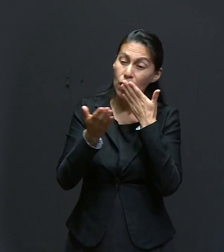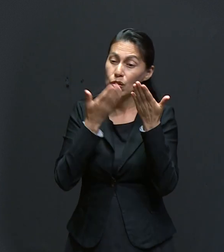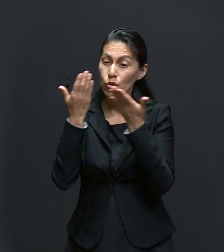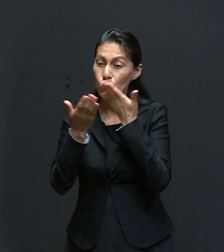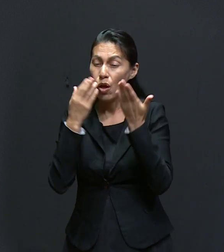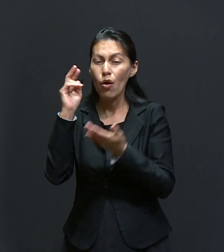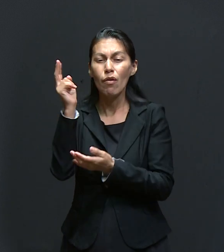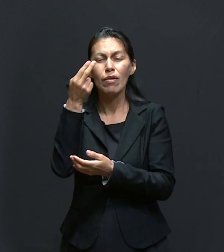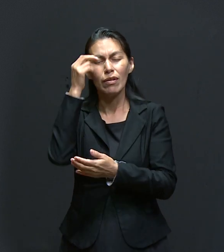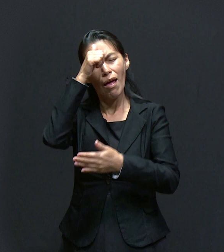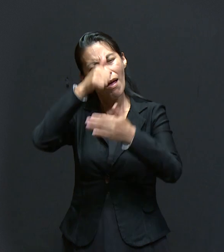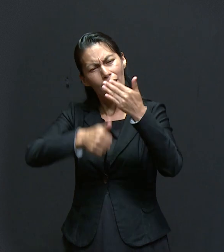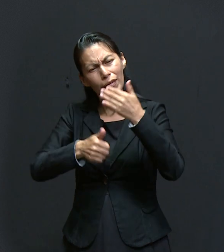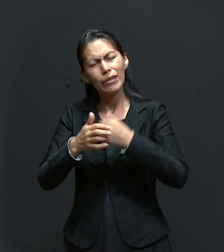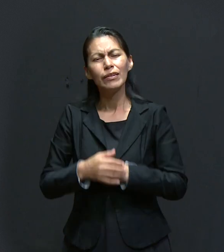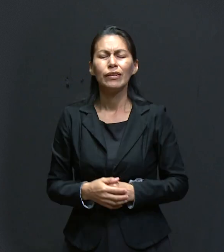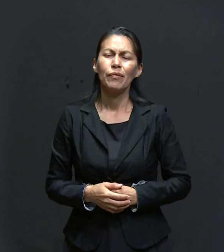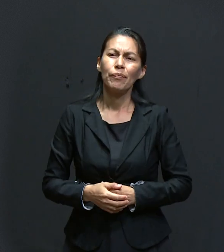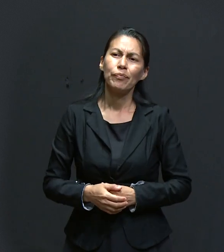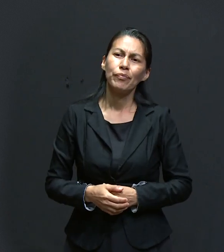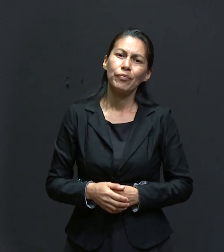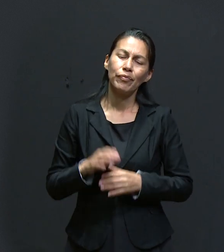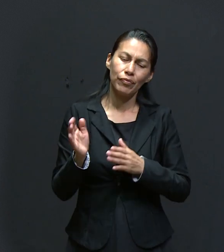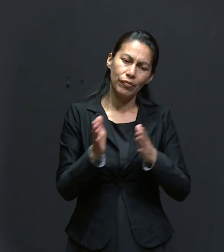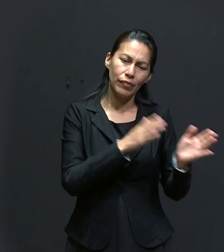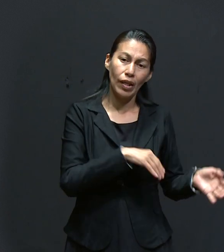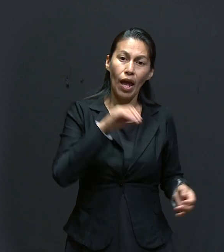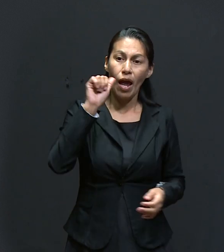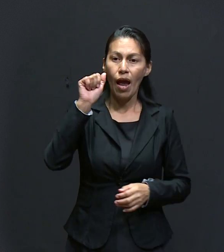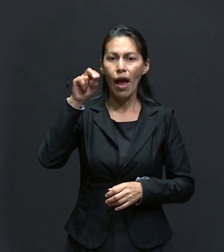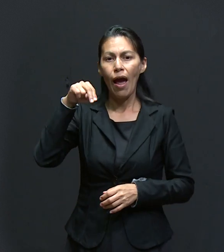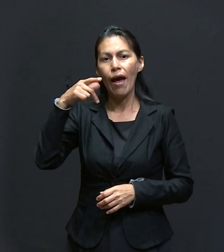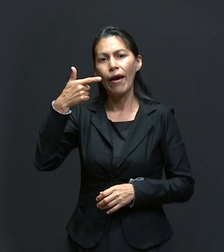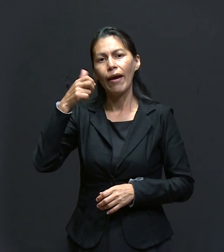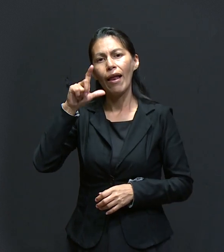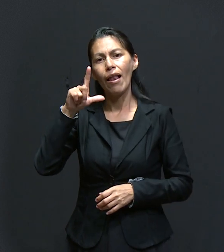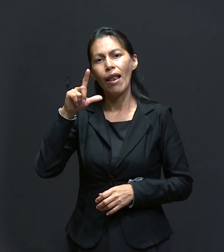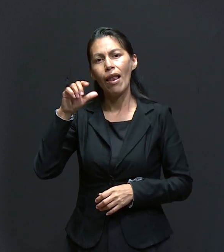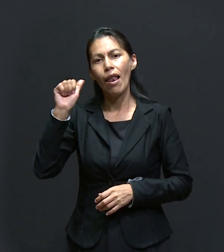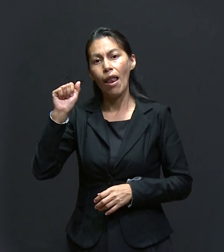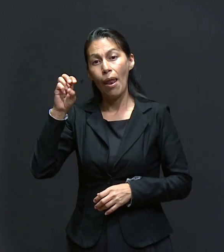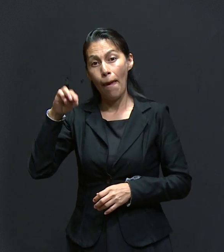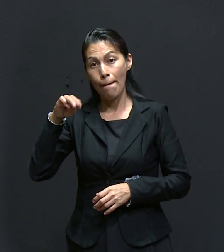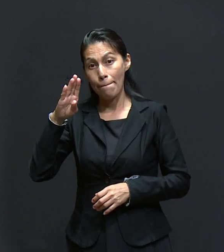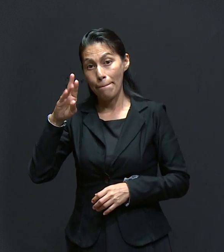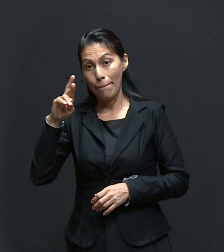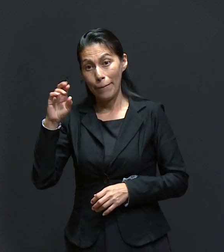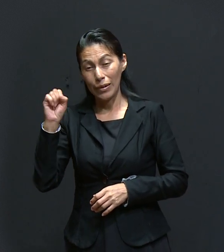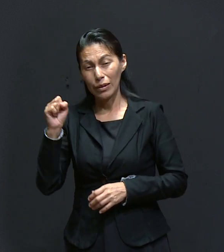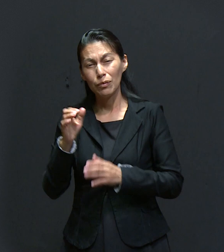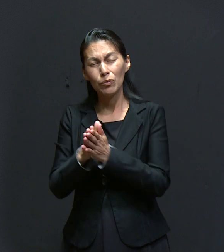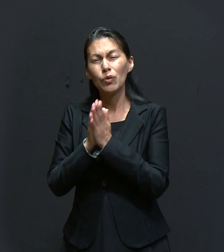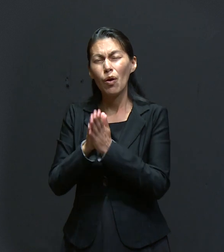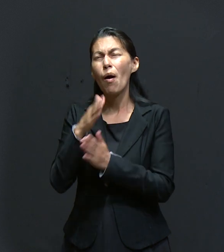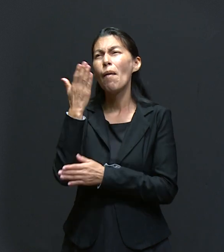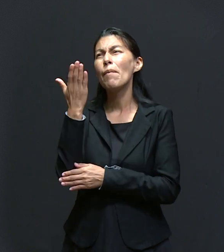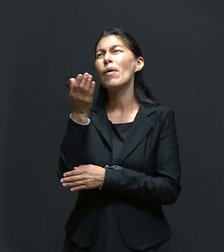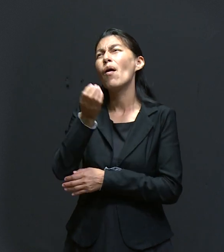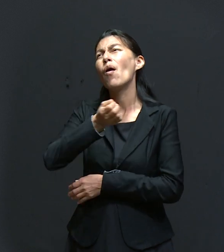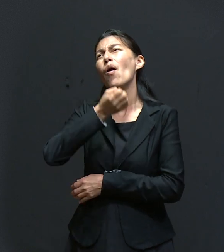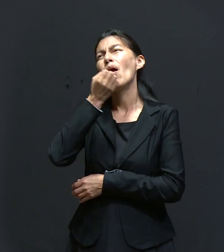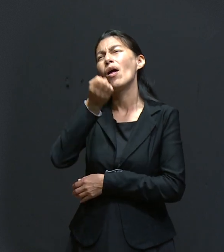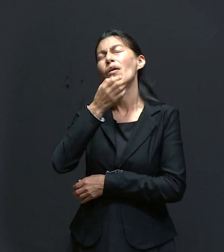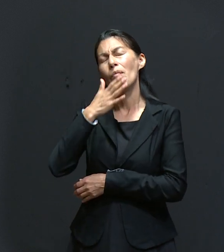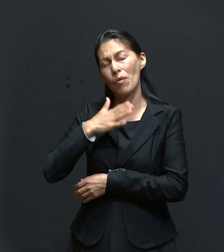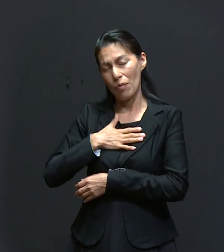ángela ambríz bonita noche dios les bendiga y los cuide la exploración por mí y por mis hijos que